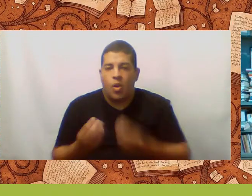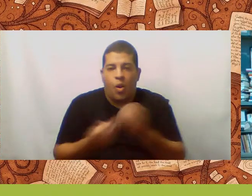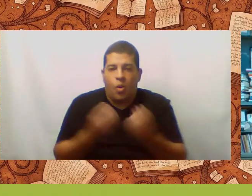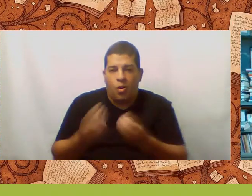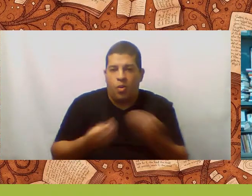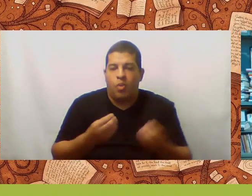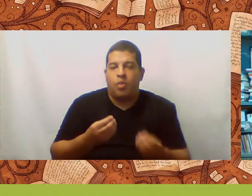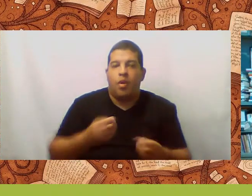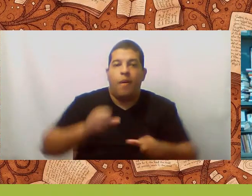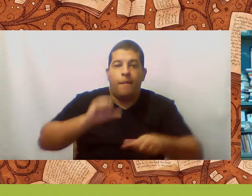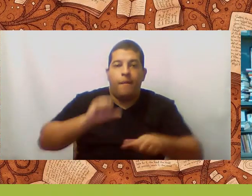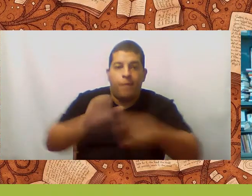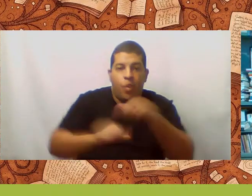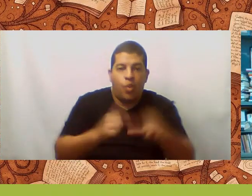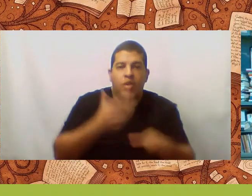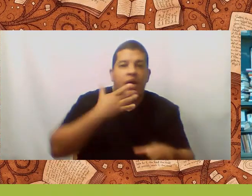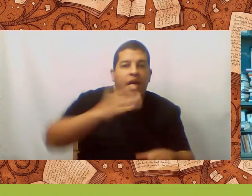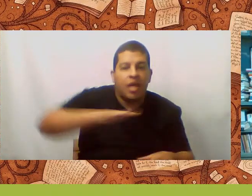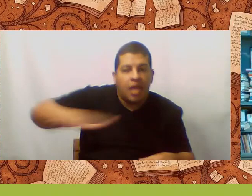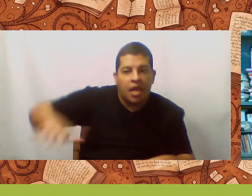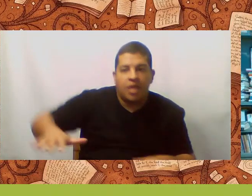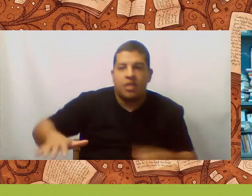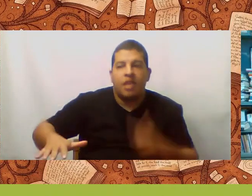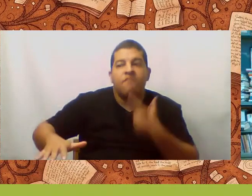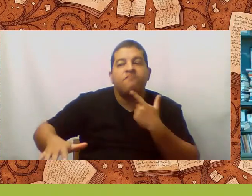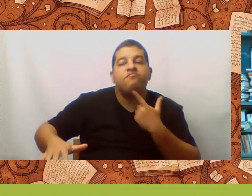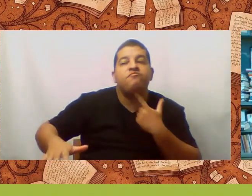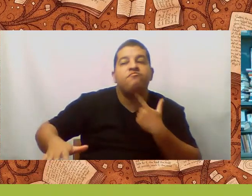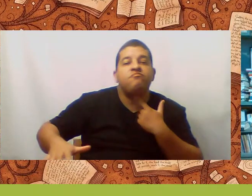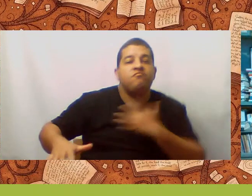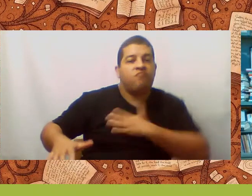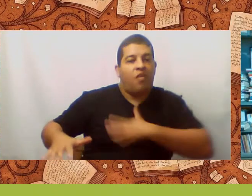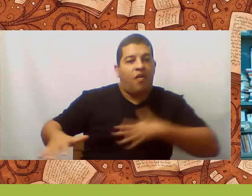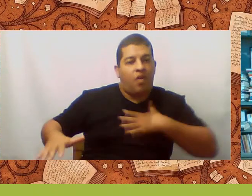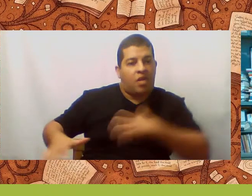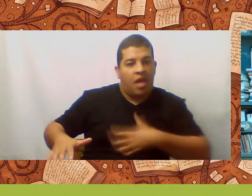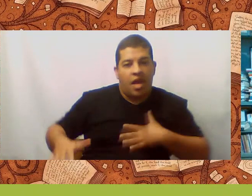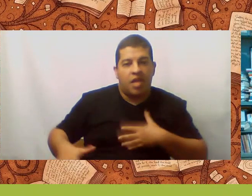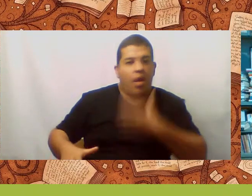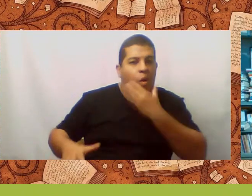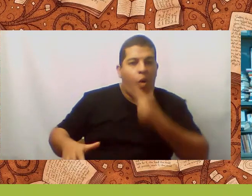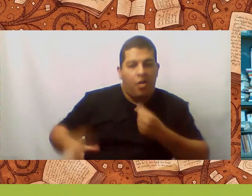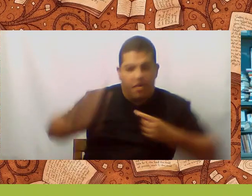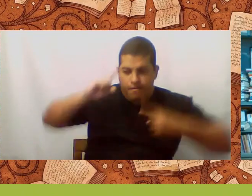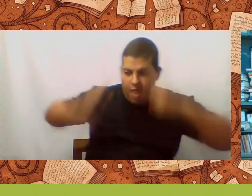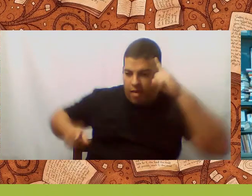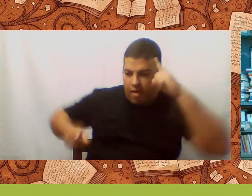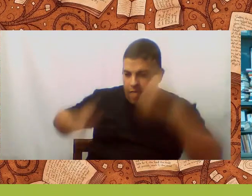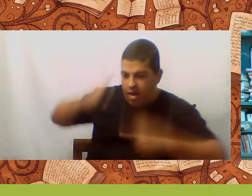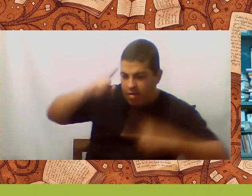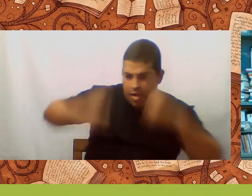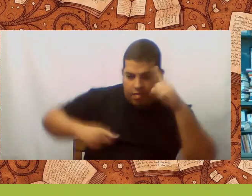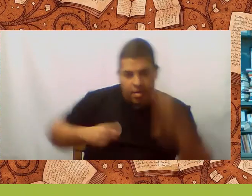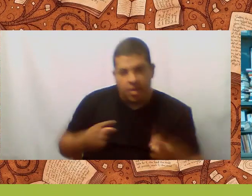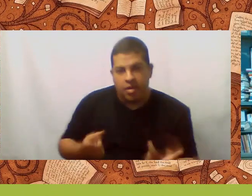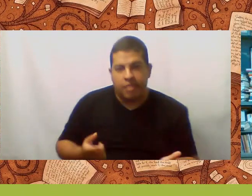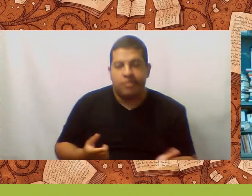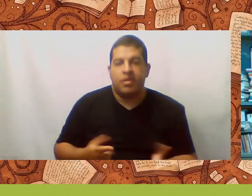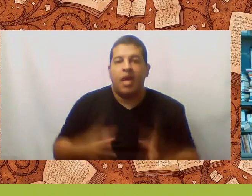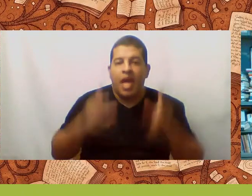num objeto de gozo, né, dessa dominação masculina, né, é matar as